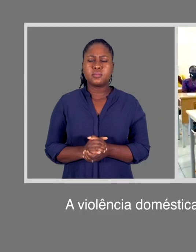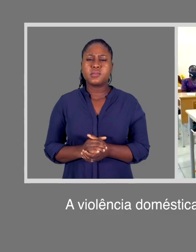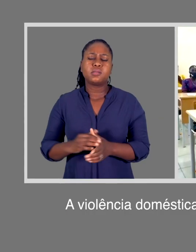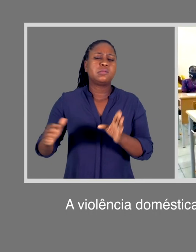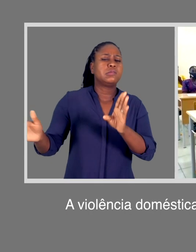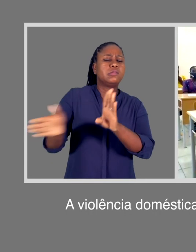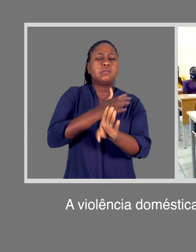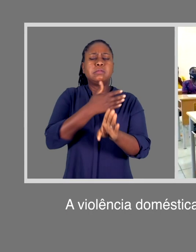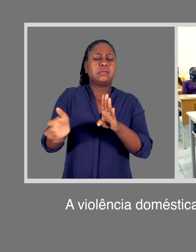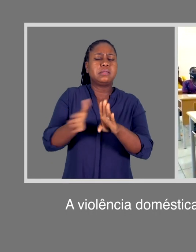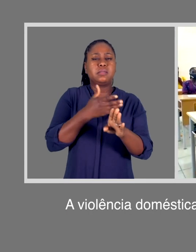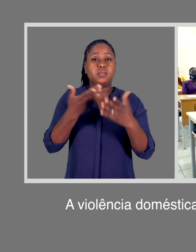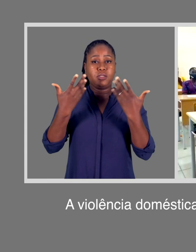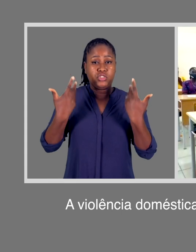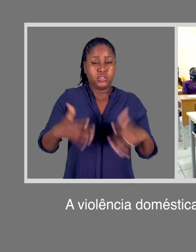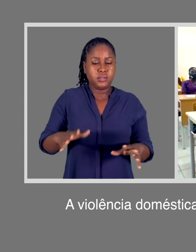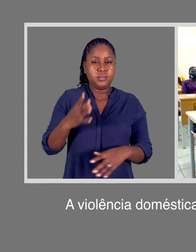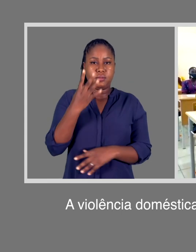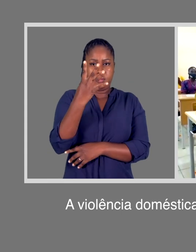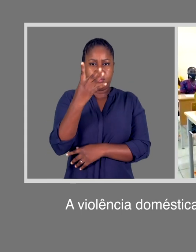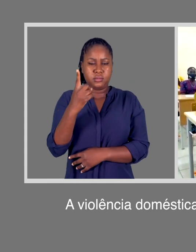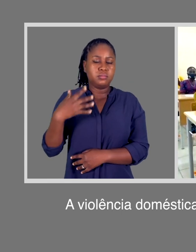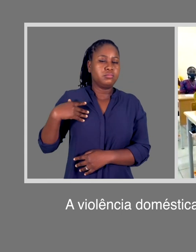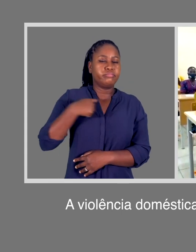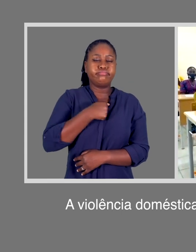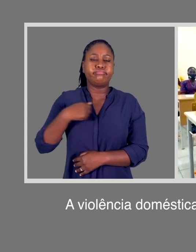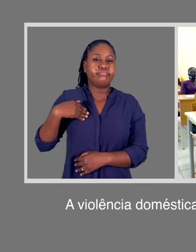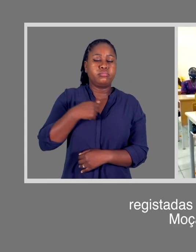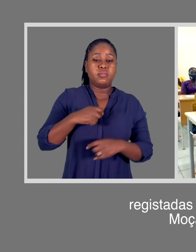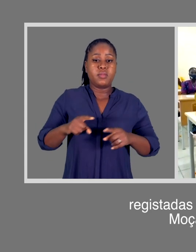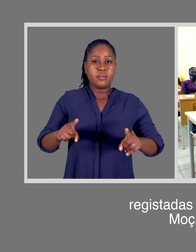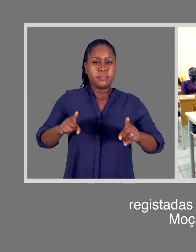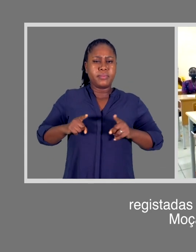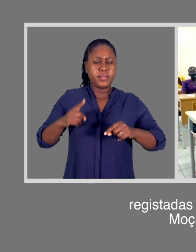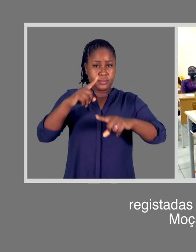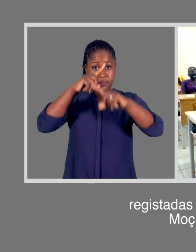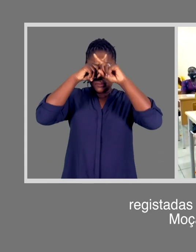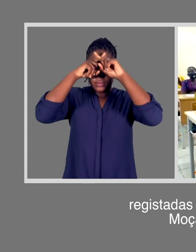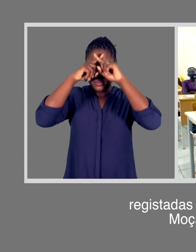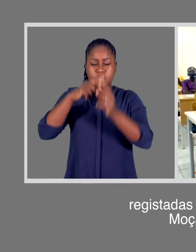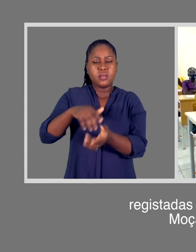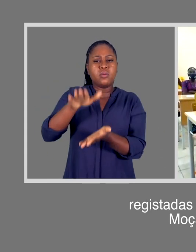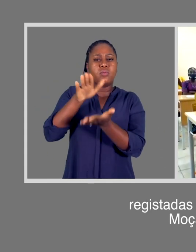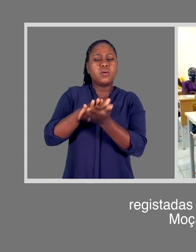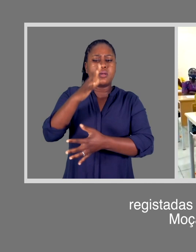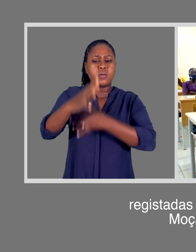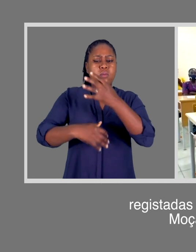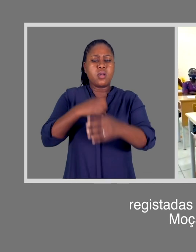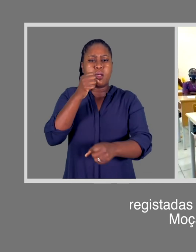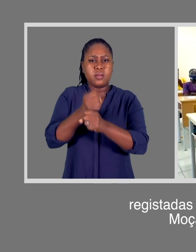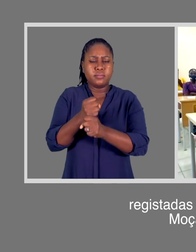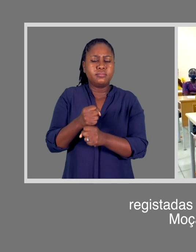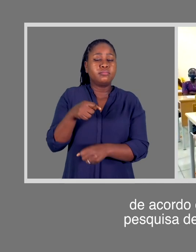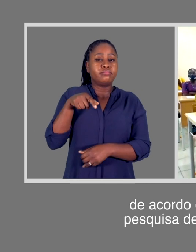A violência doméstica já provocou pelo menos 41 mortes registradas pela Polícia da República Moçambicana